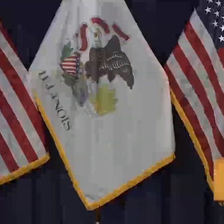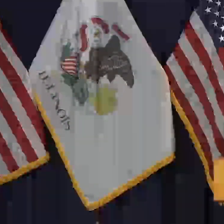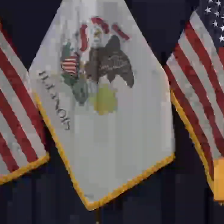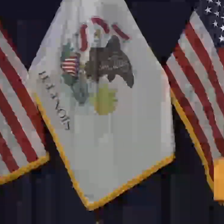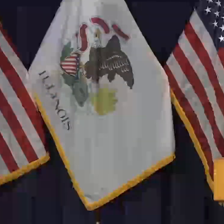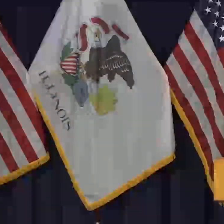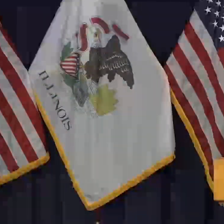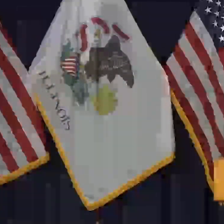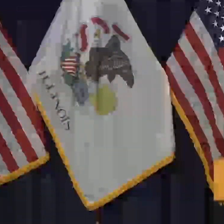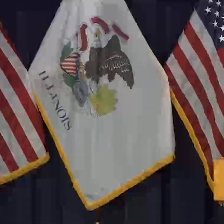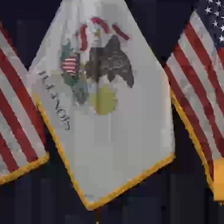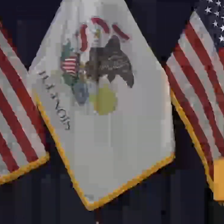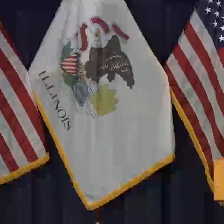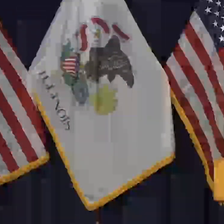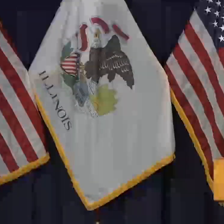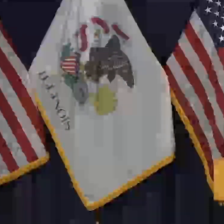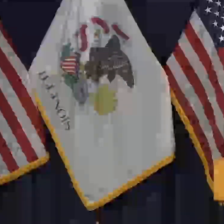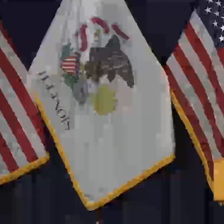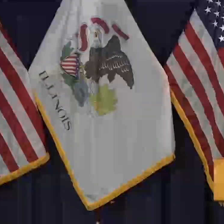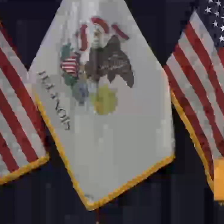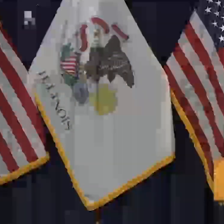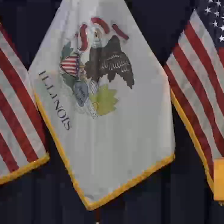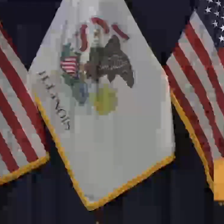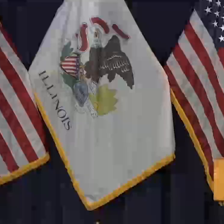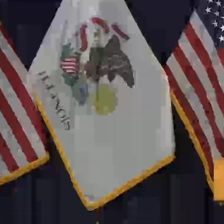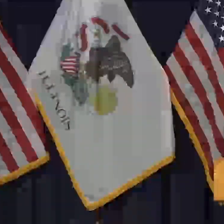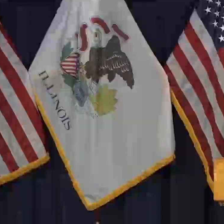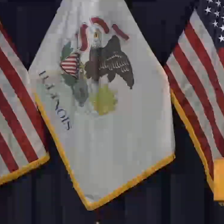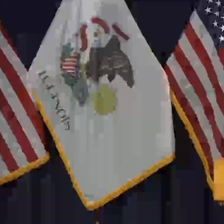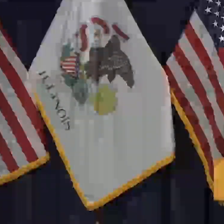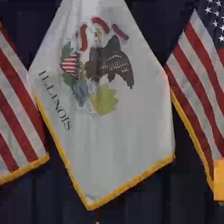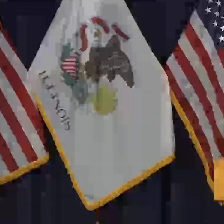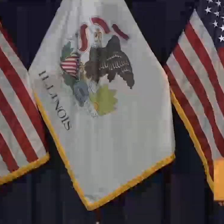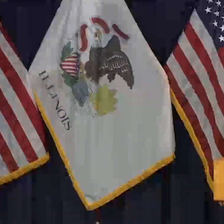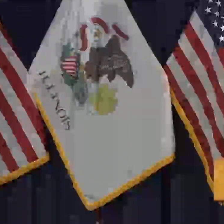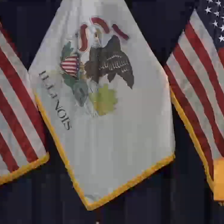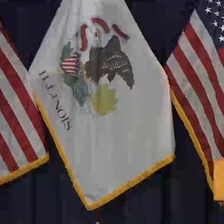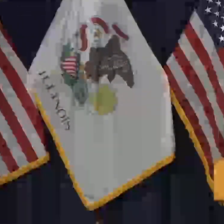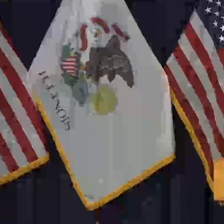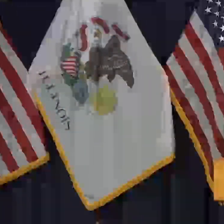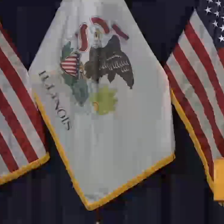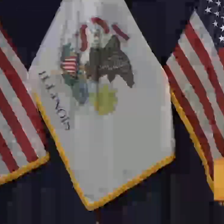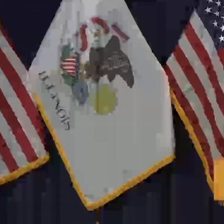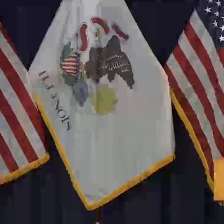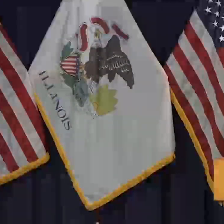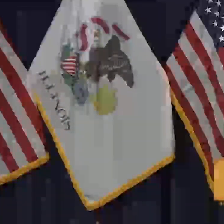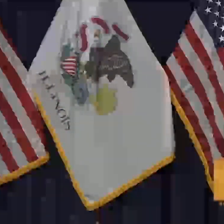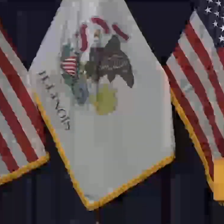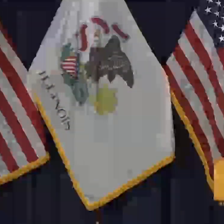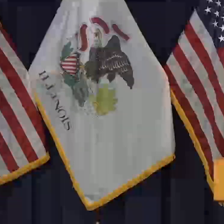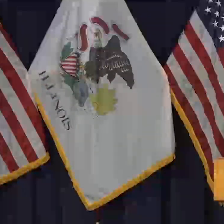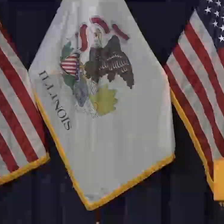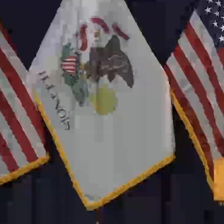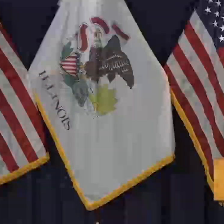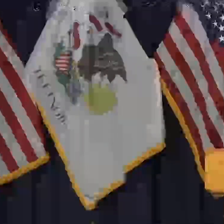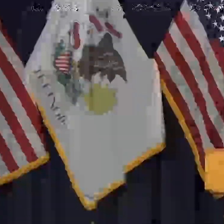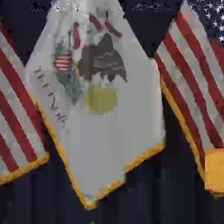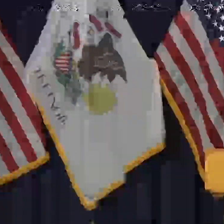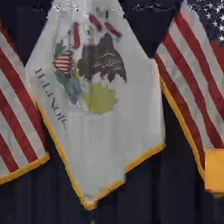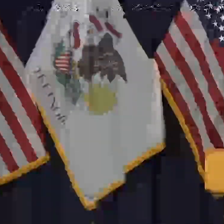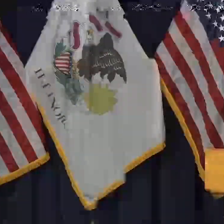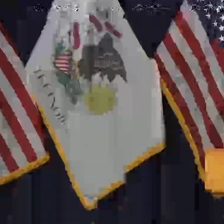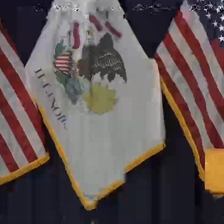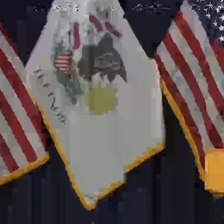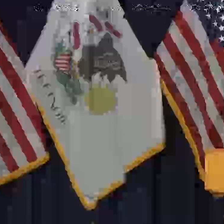grupos raciales y étnicos. Refinando estos datos nos ayuda a comprender los grupos de